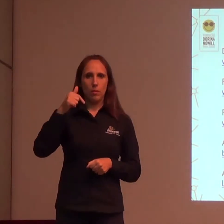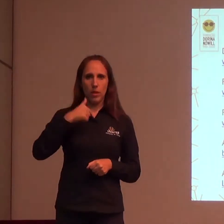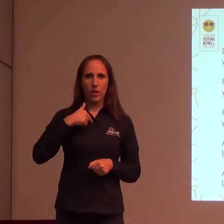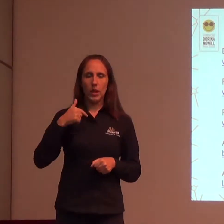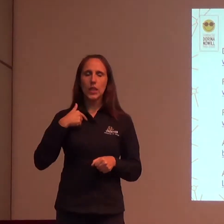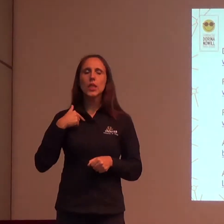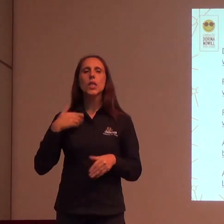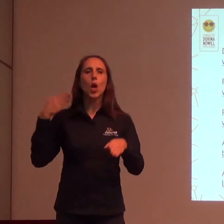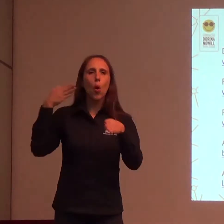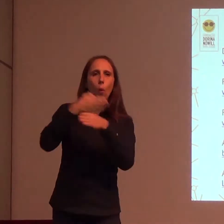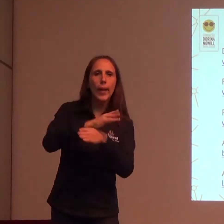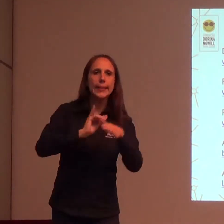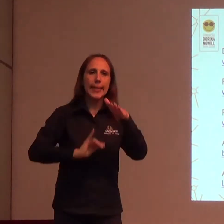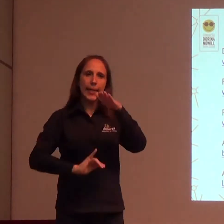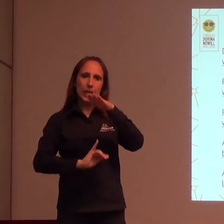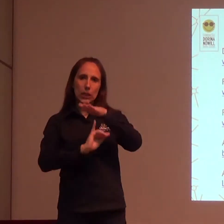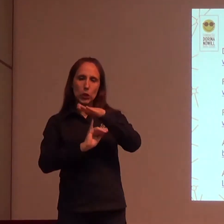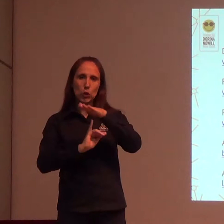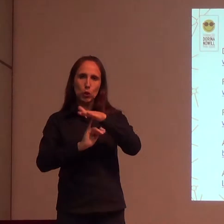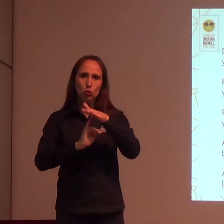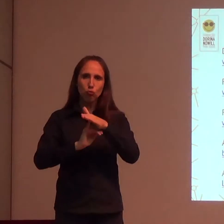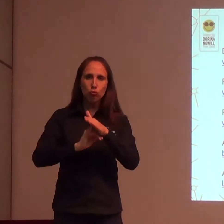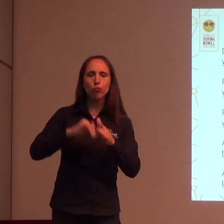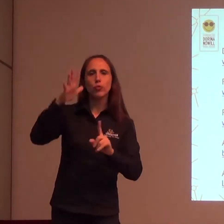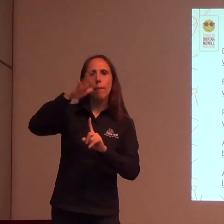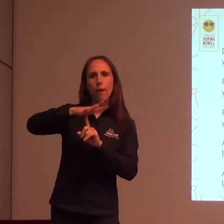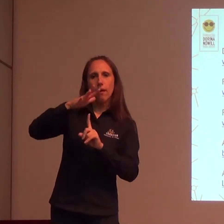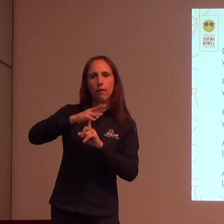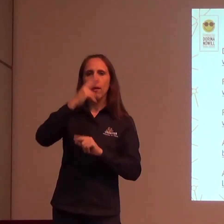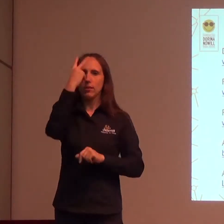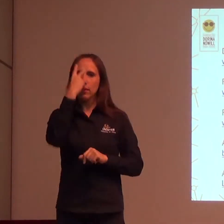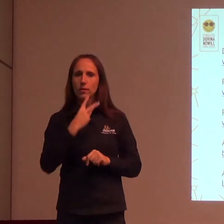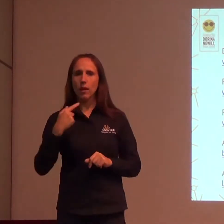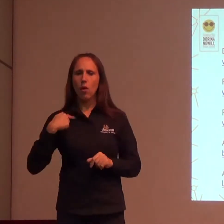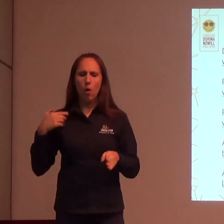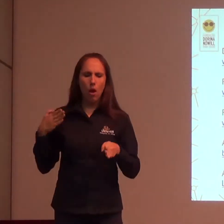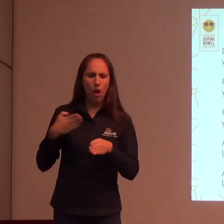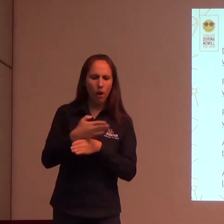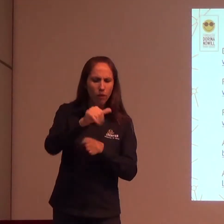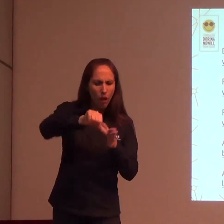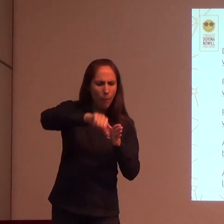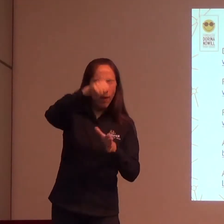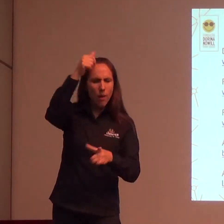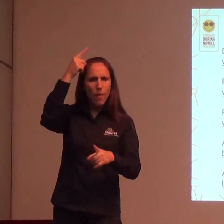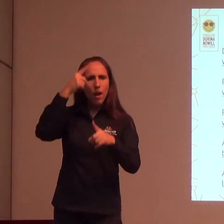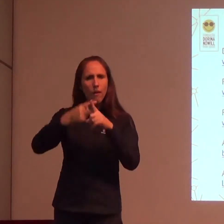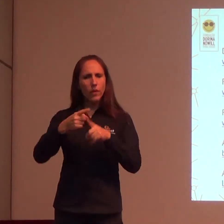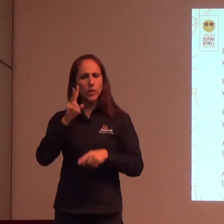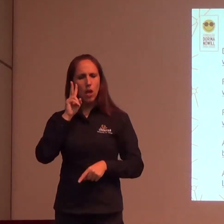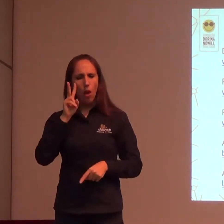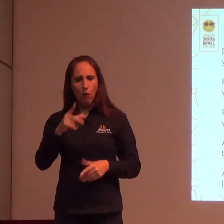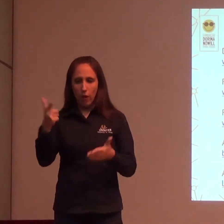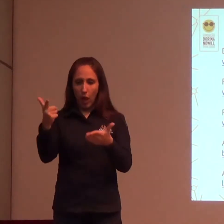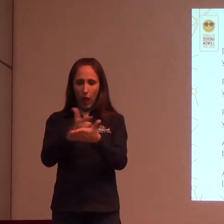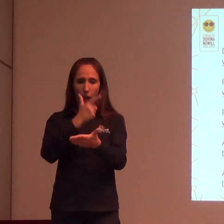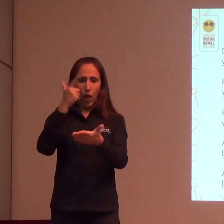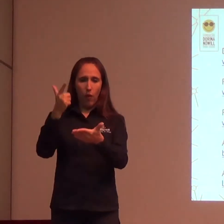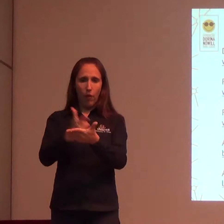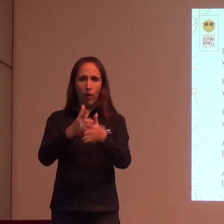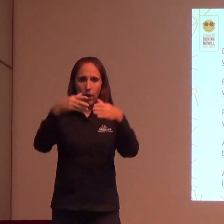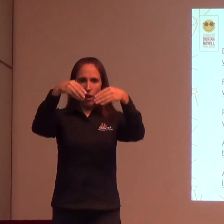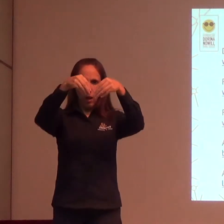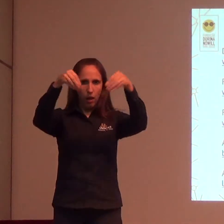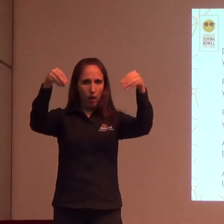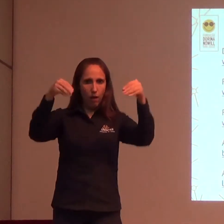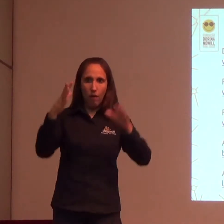Paranaense de Cegos. Eu me lembro que as primeiras vezes que eu entrei no Instituto, eu vi aqueles livros vindo da Dorina, todos, né, com plásticos. Eu falava,